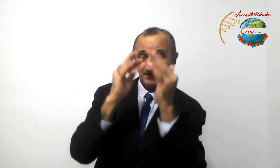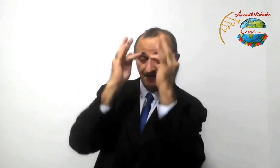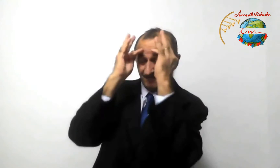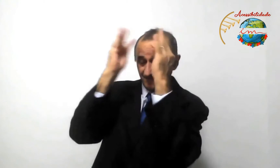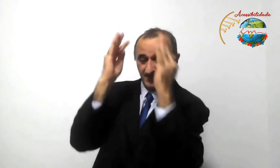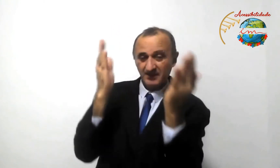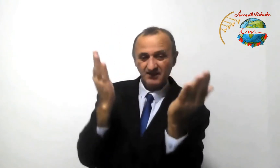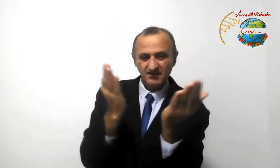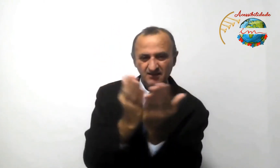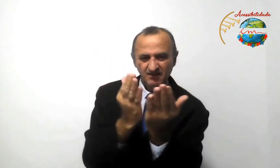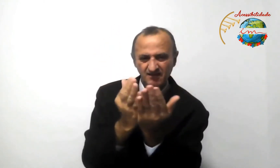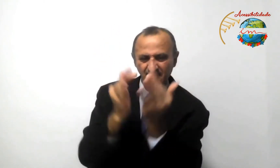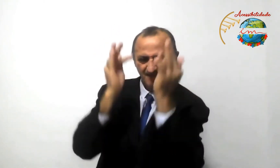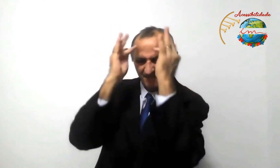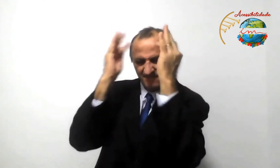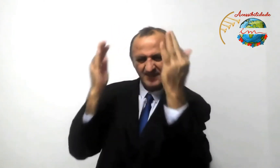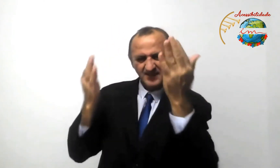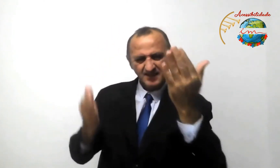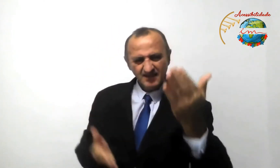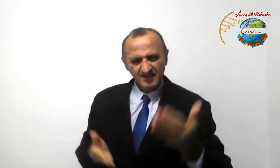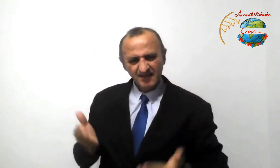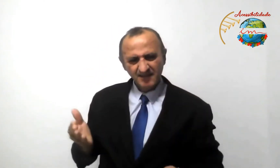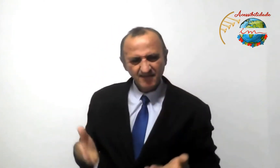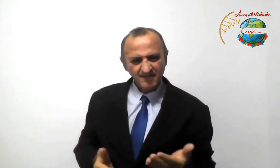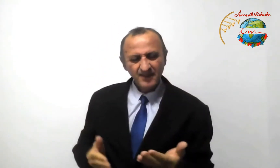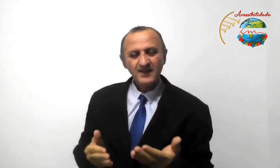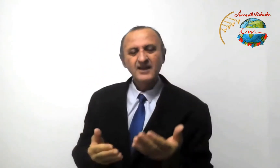Como igreja fiel, servos fiéis,